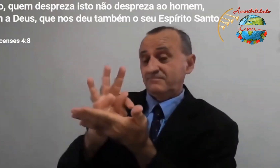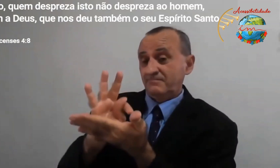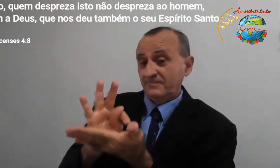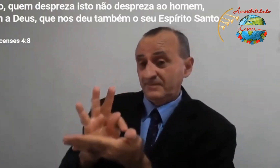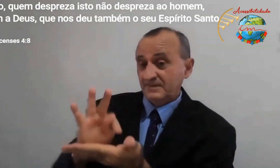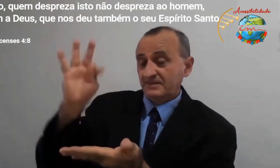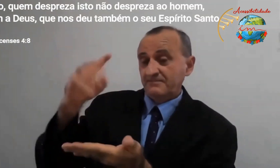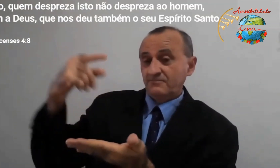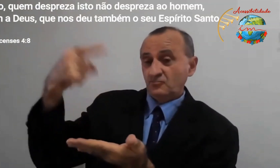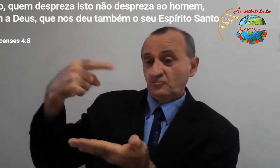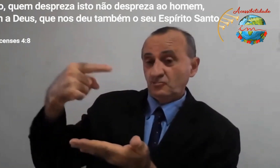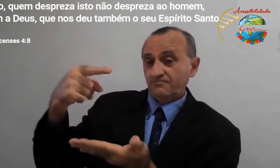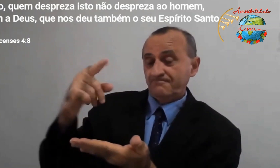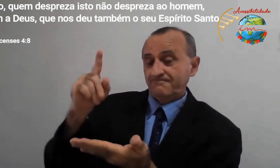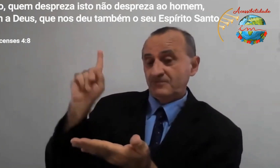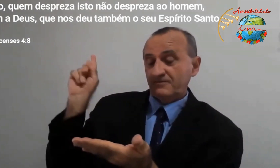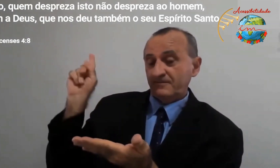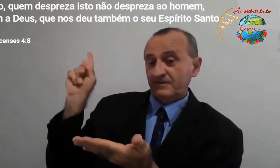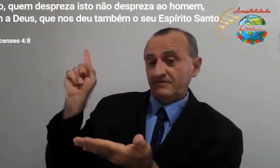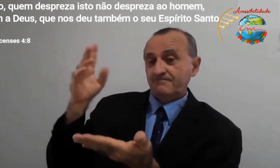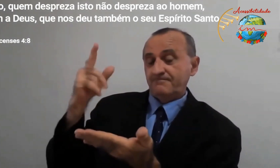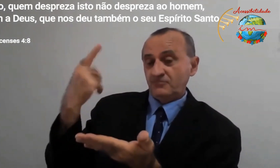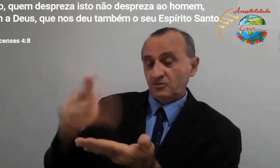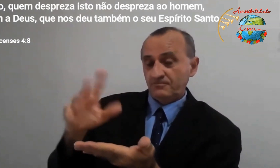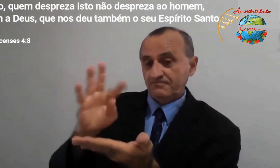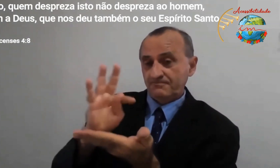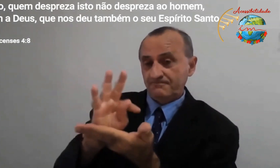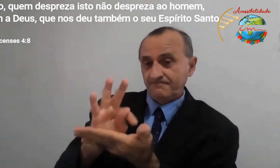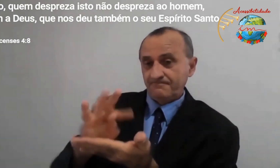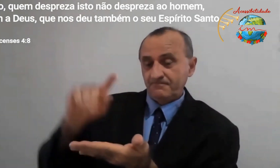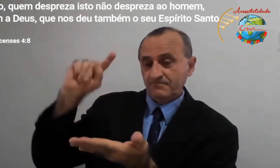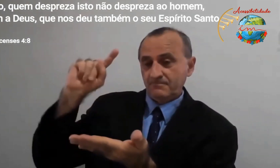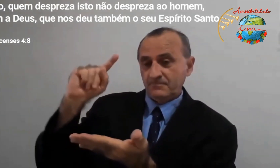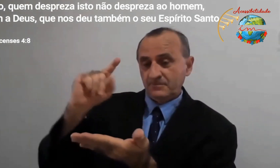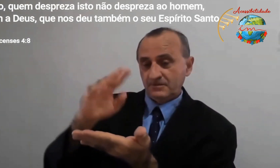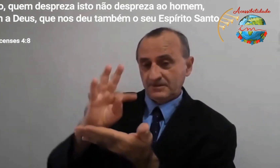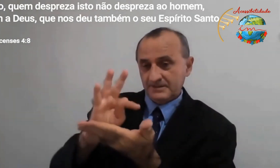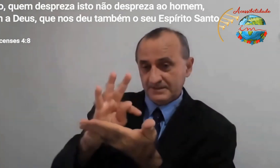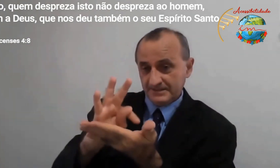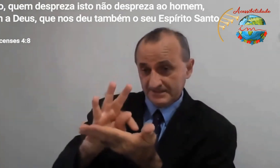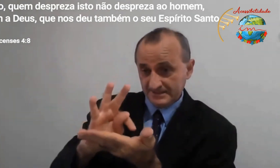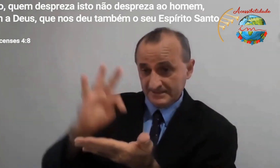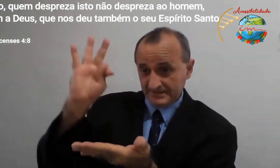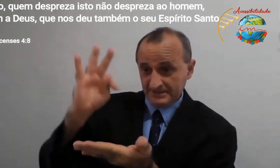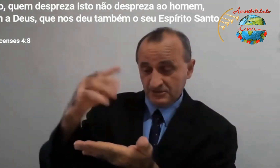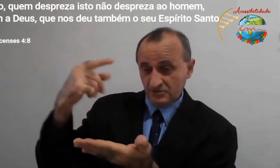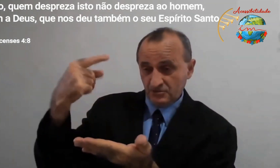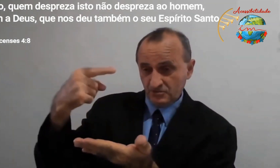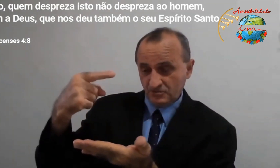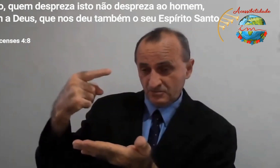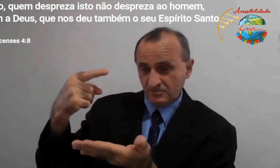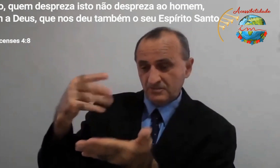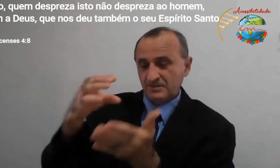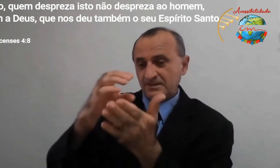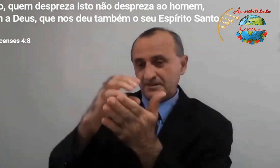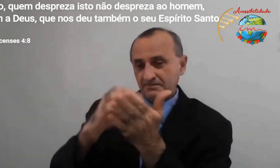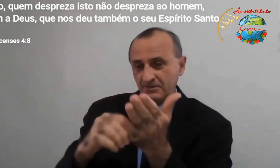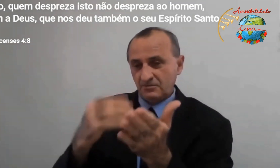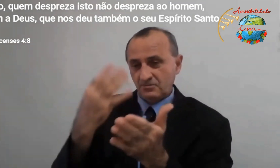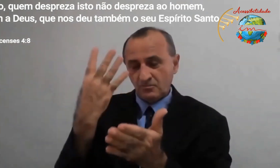primeira carta aos Tessalonicenses. 1 Tessalonicenses, no capítulo